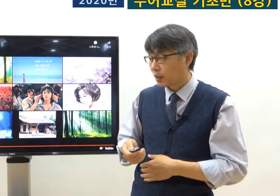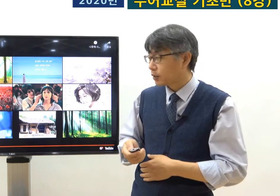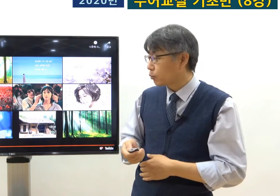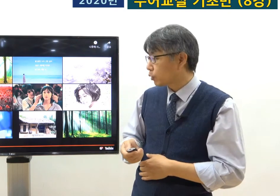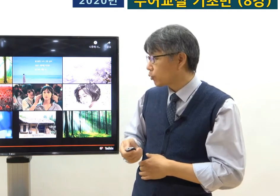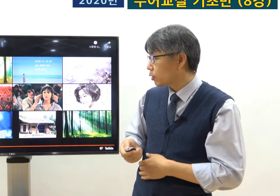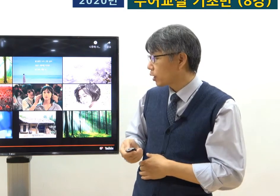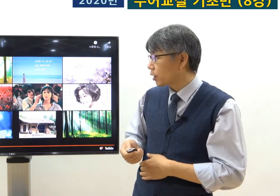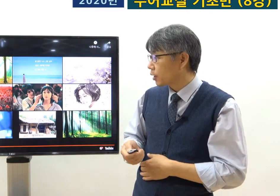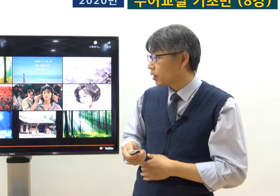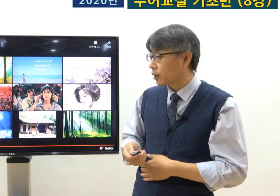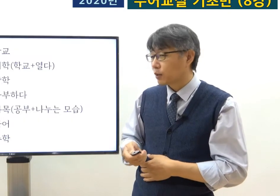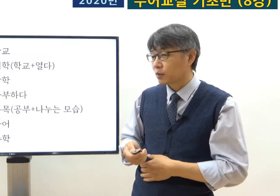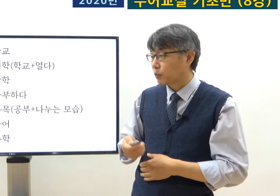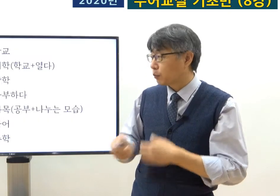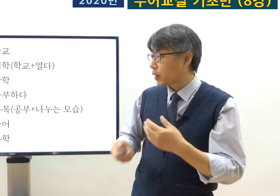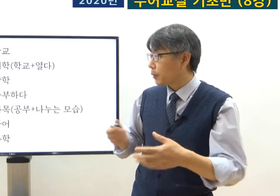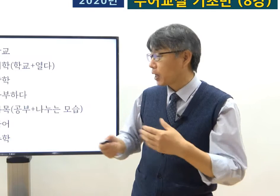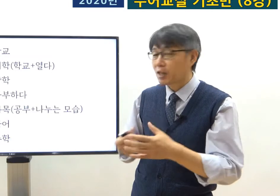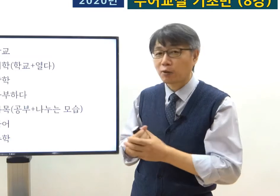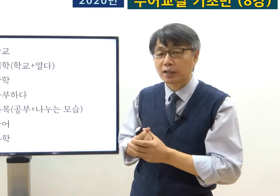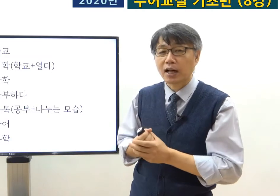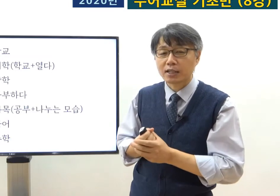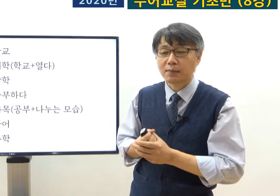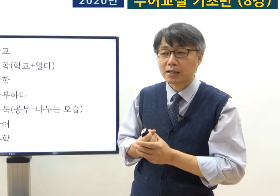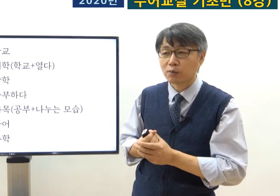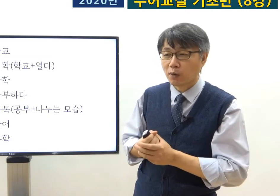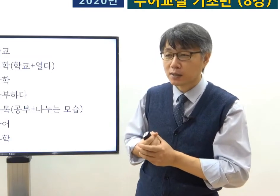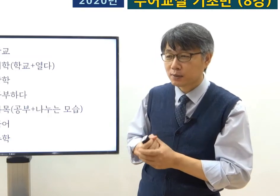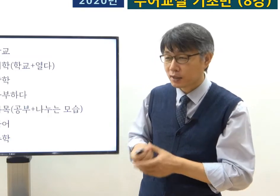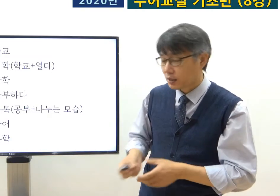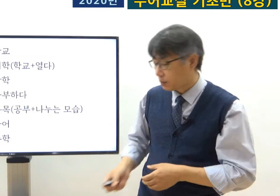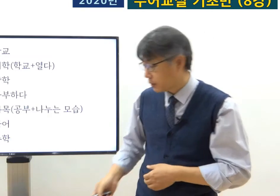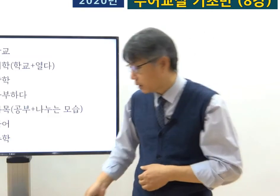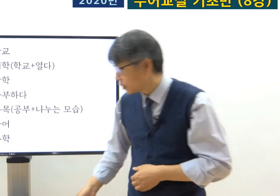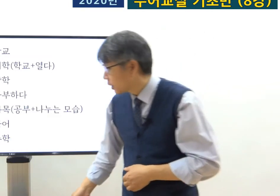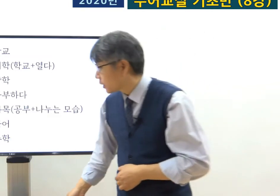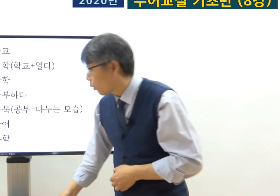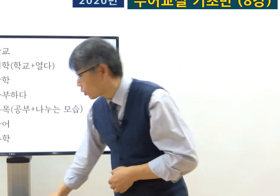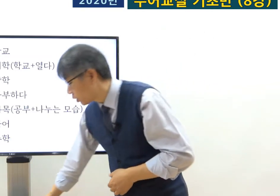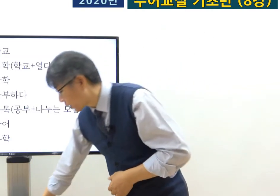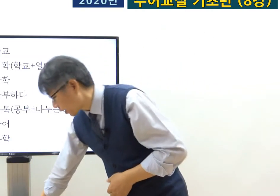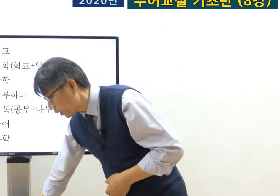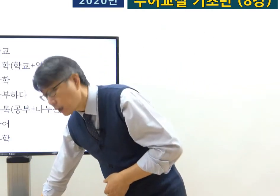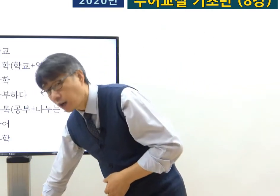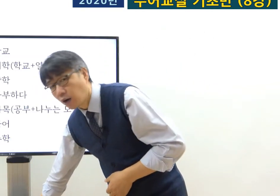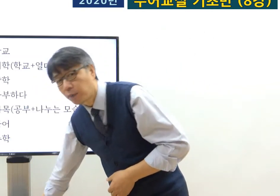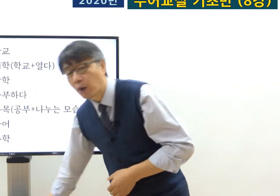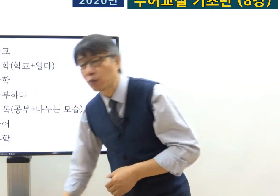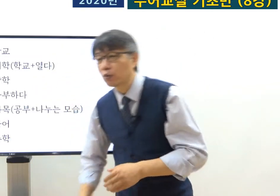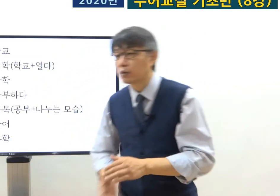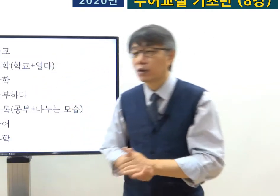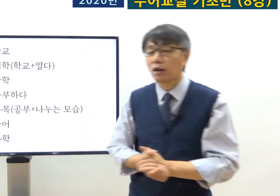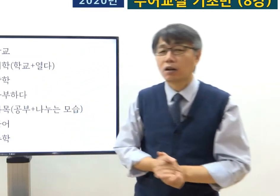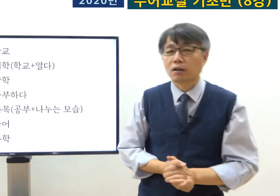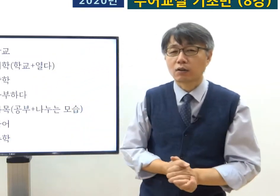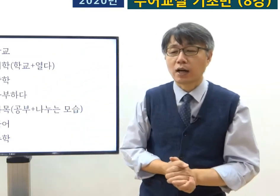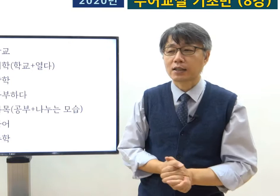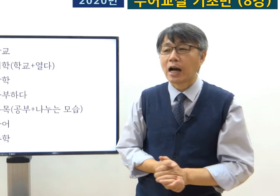너무 여유있게 빠르게 하려고 생각하지 마시고 하시면 될 것 같습니다. 자, 오늘 이제 배울 과는